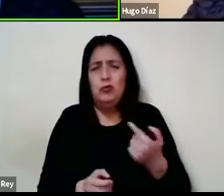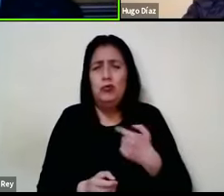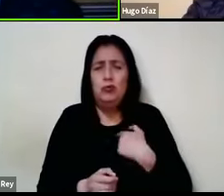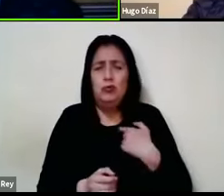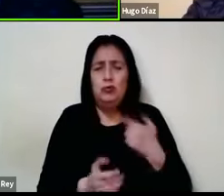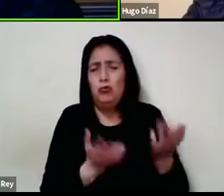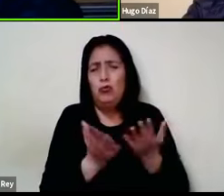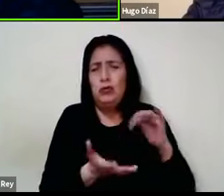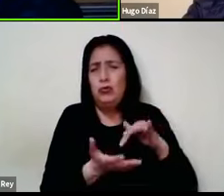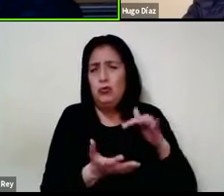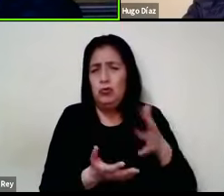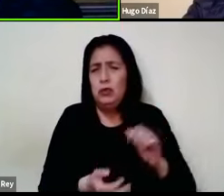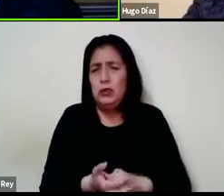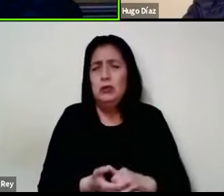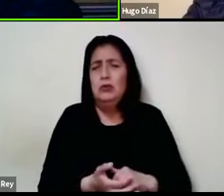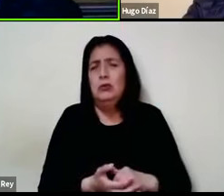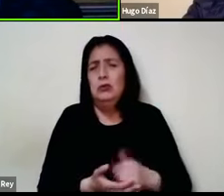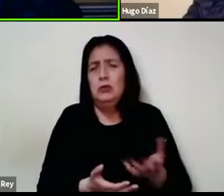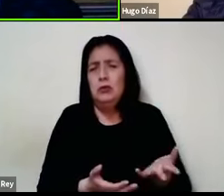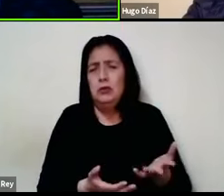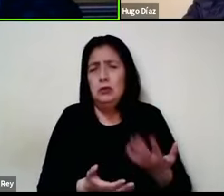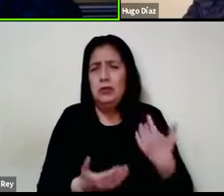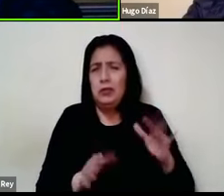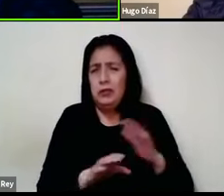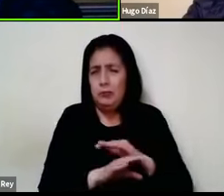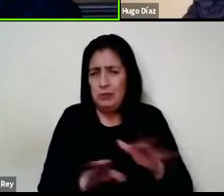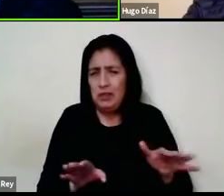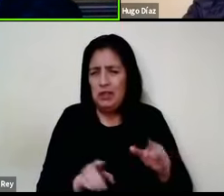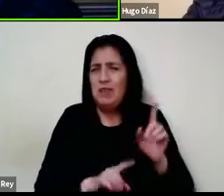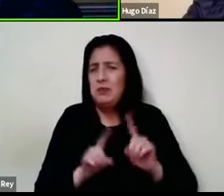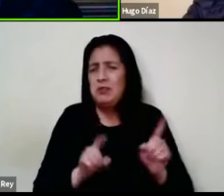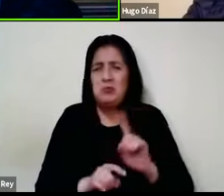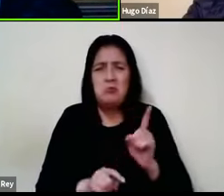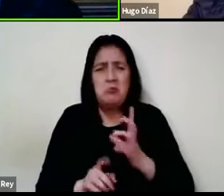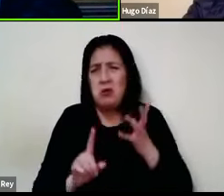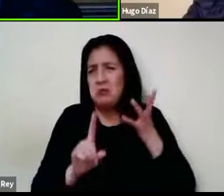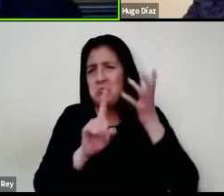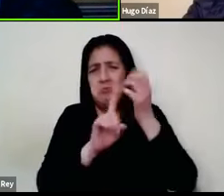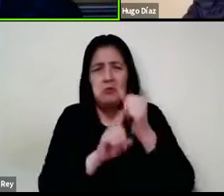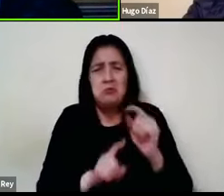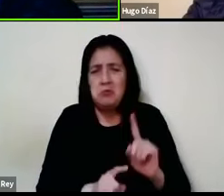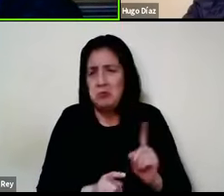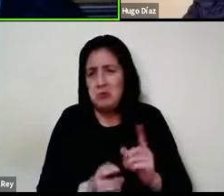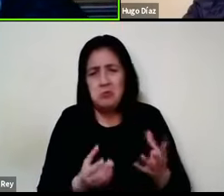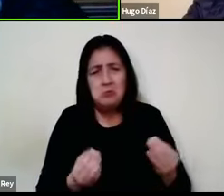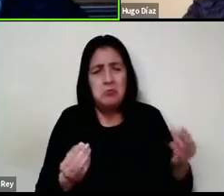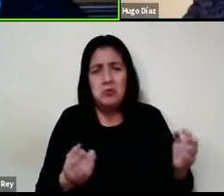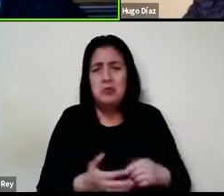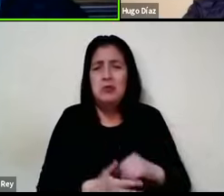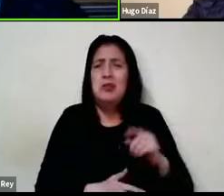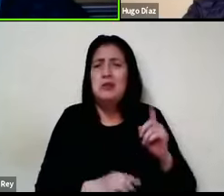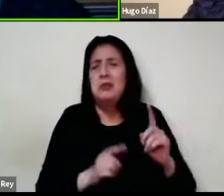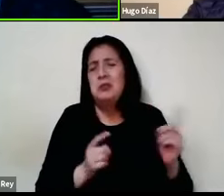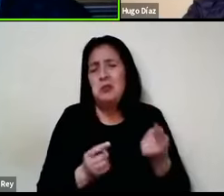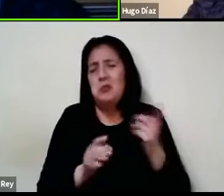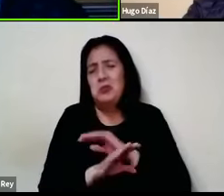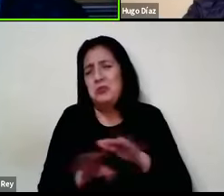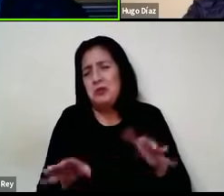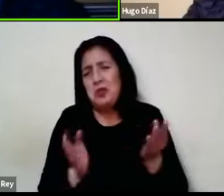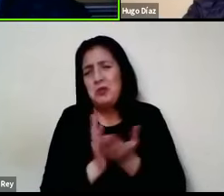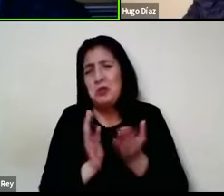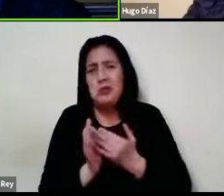estudian, los estudiantes donde han terminado a veces no han logrado muchos objetivos. Para muchos es simplemente terminar el colegio, yo voy